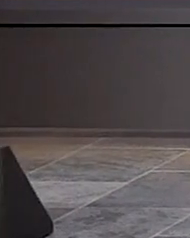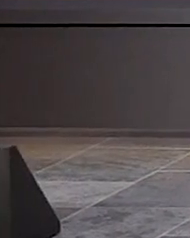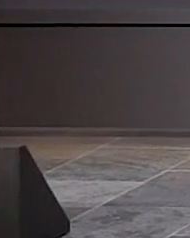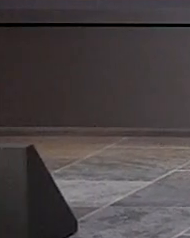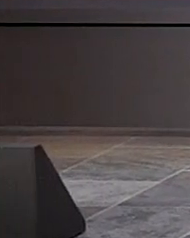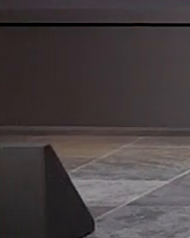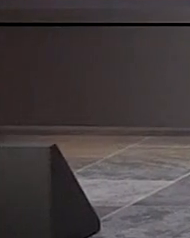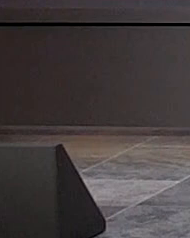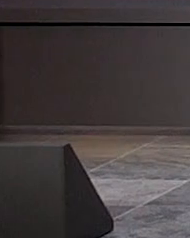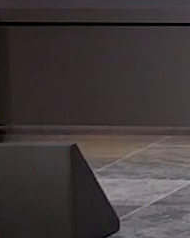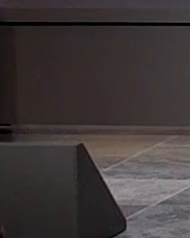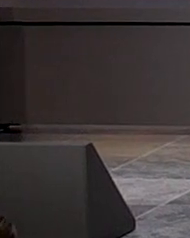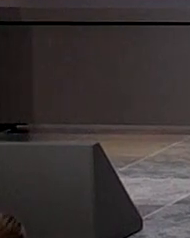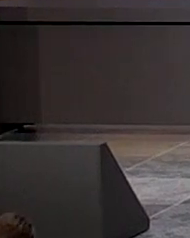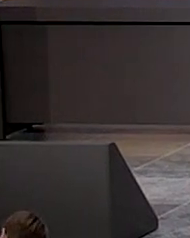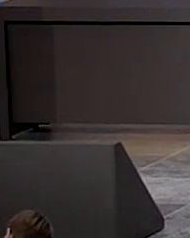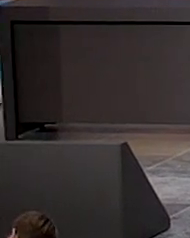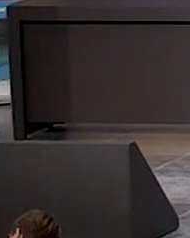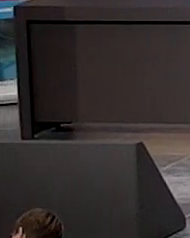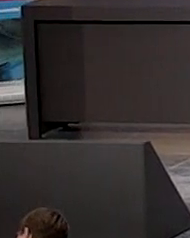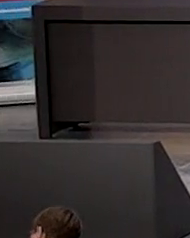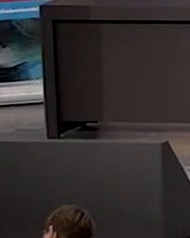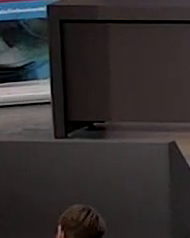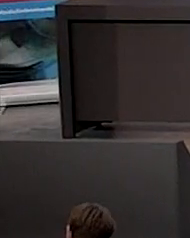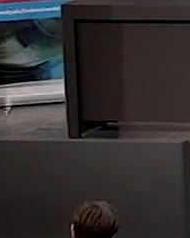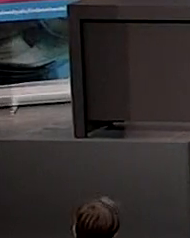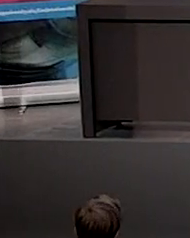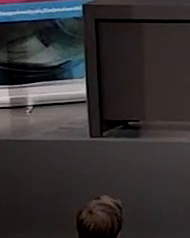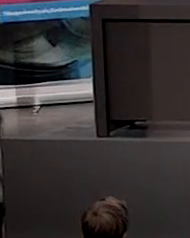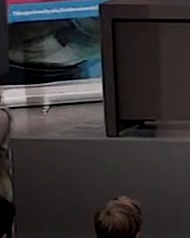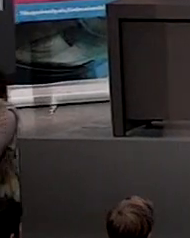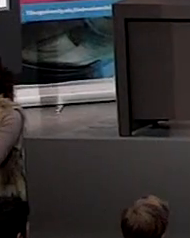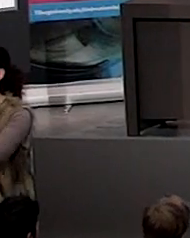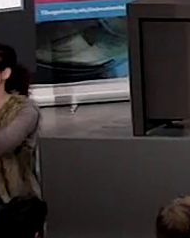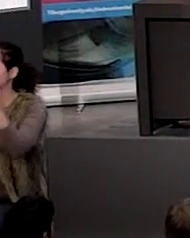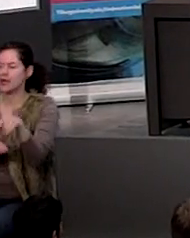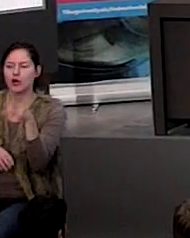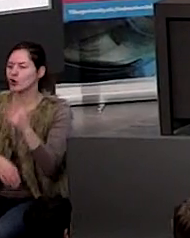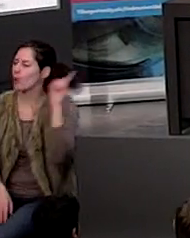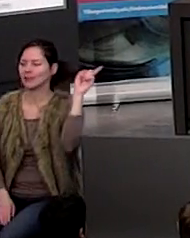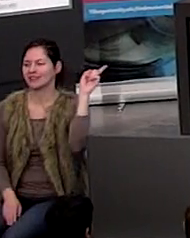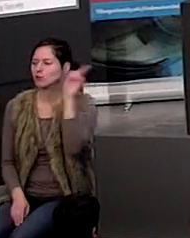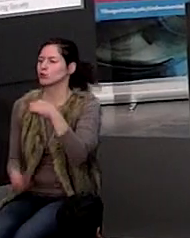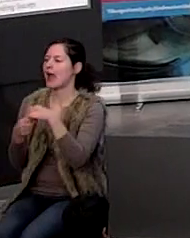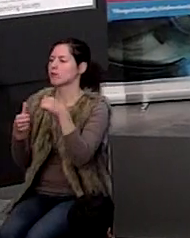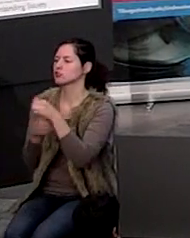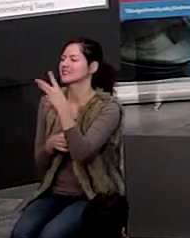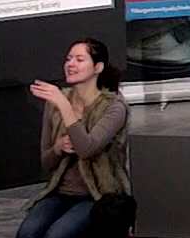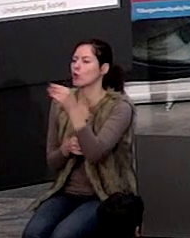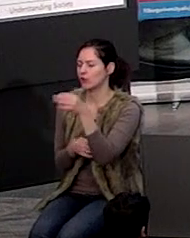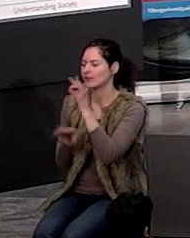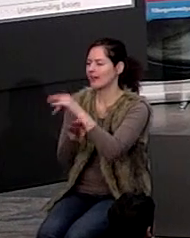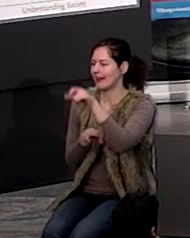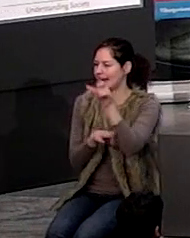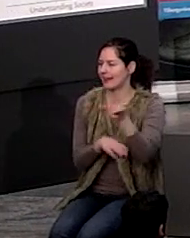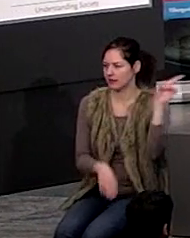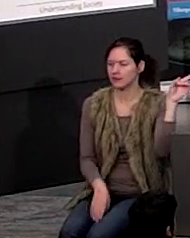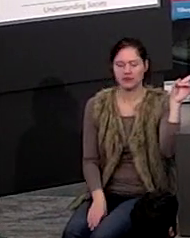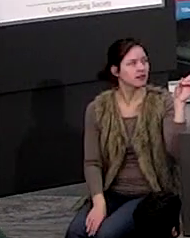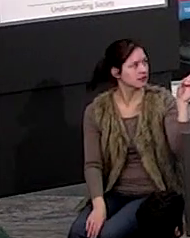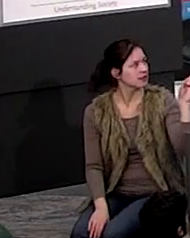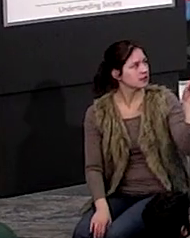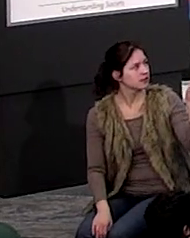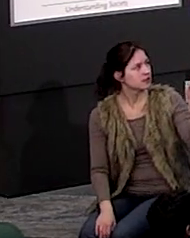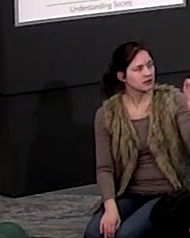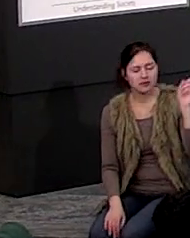aantal kinderen aanpassen. Ik zie dat er 200 leerlingen staan, maar het zijn er wel 300 nu in de zaal. Dat geeft ons ook een beetje een richting van in welke kant hoe we het